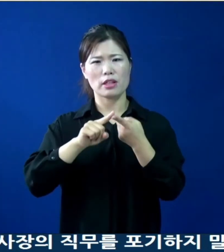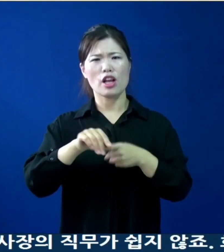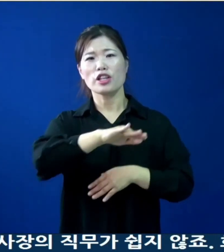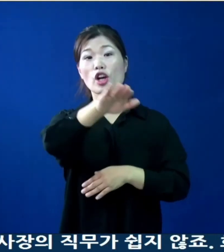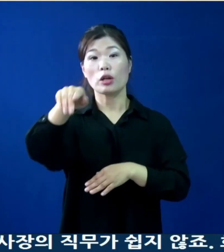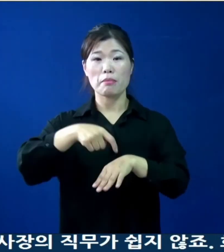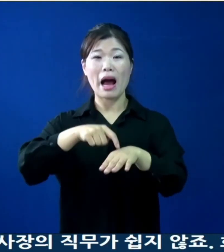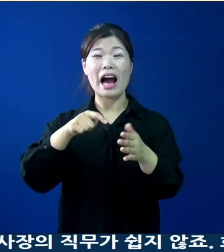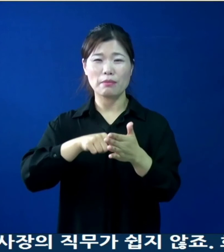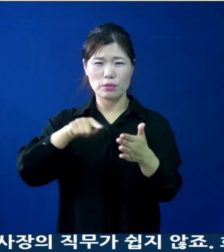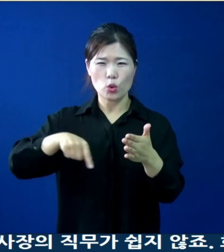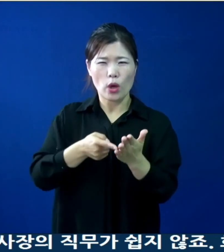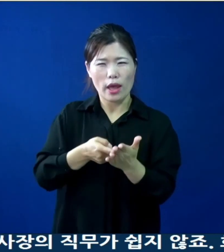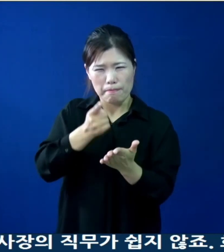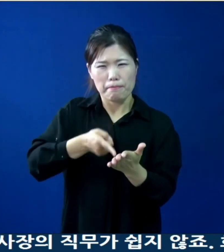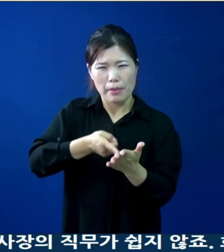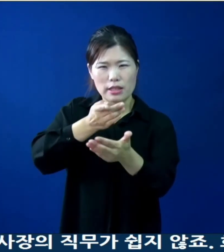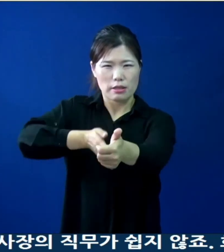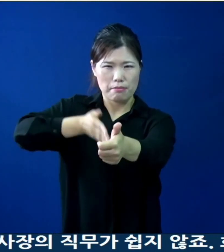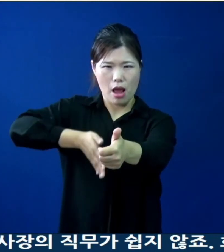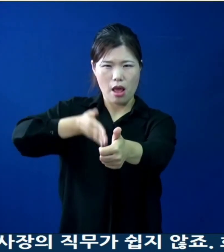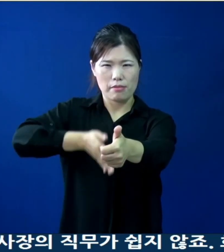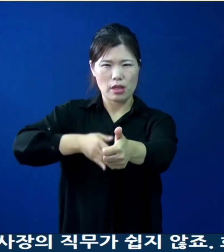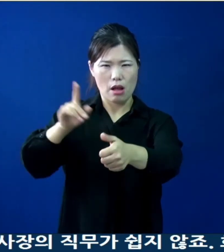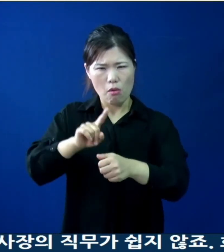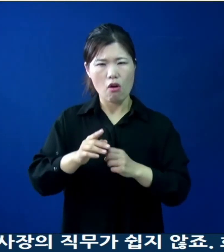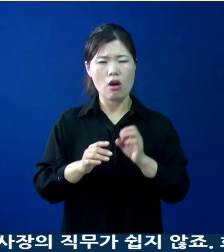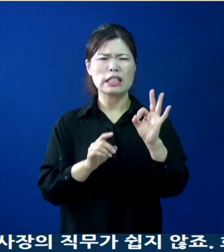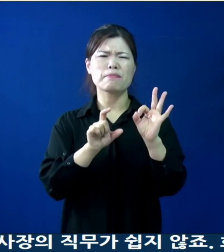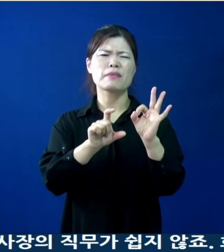담고 가셔야 됩니다. 7절,